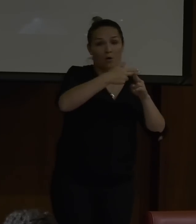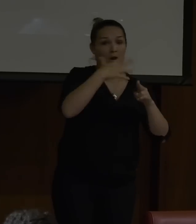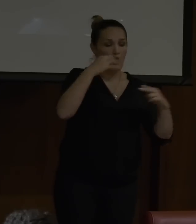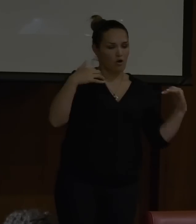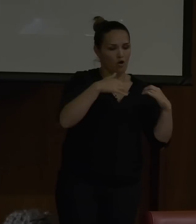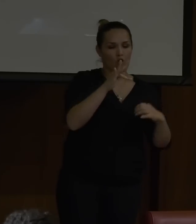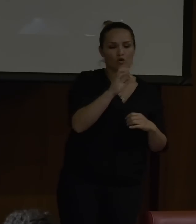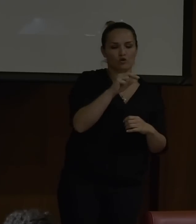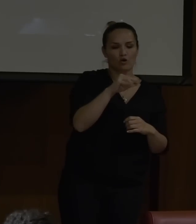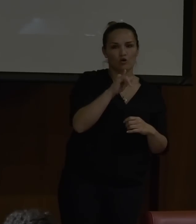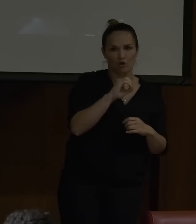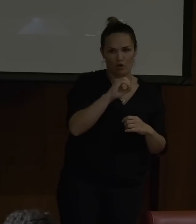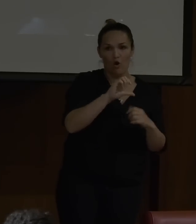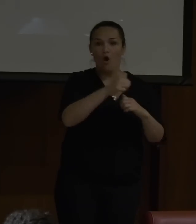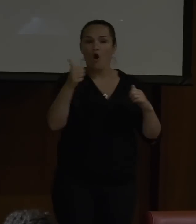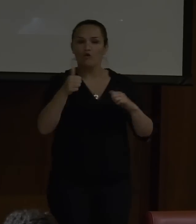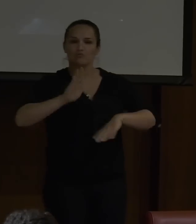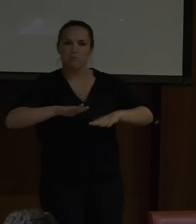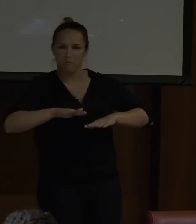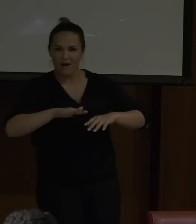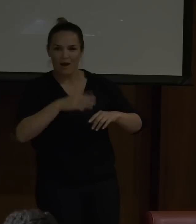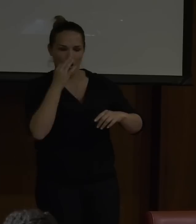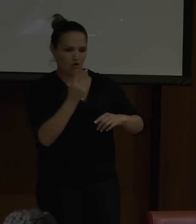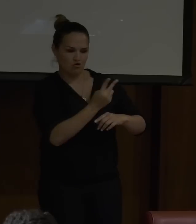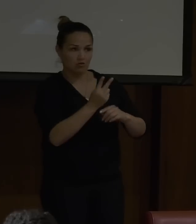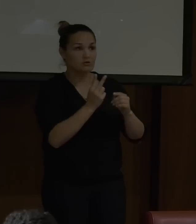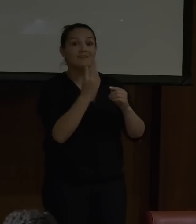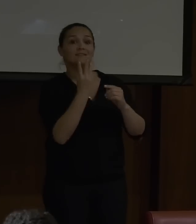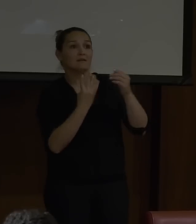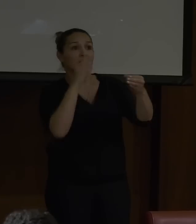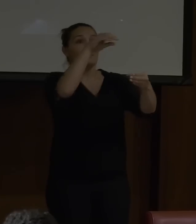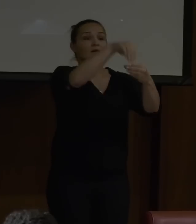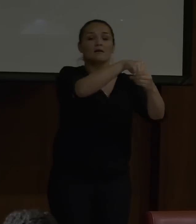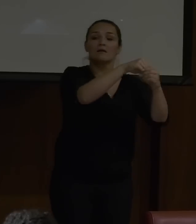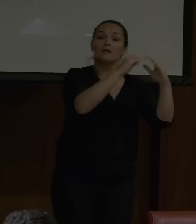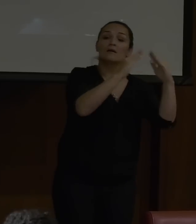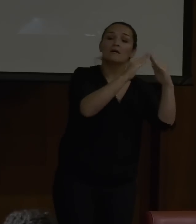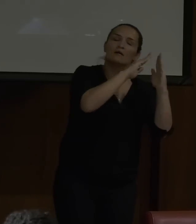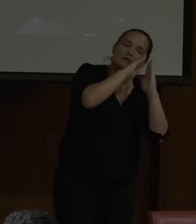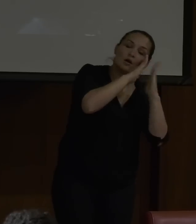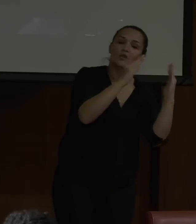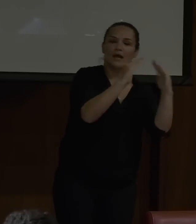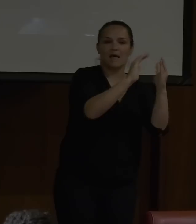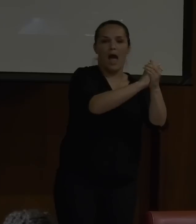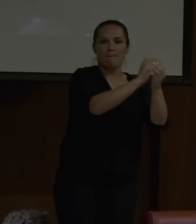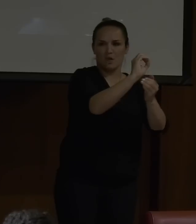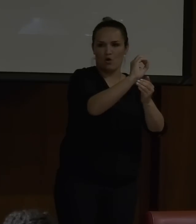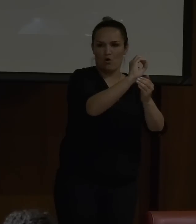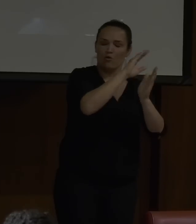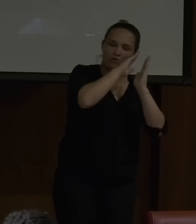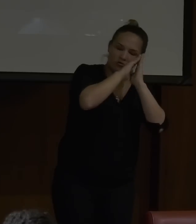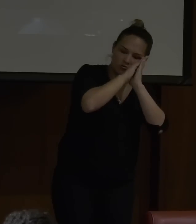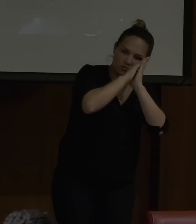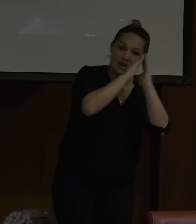el Monito Arzuaga el cajero. Leandro estaba hospedado en casa de su amigo Juan Manuel Muegues. En